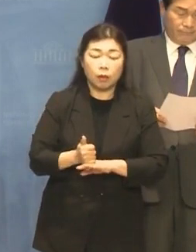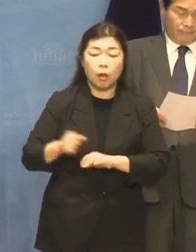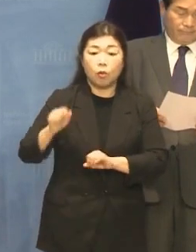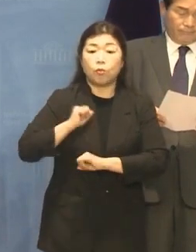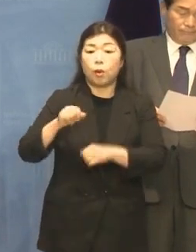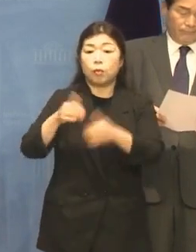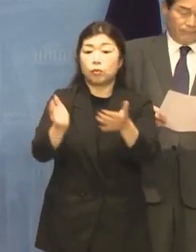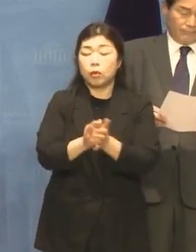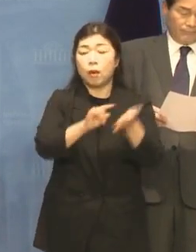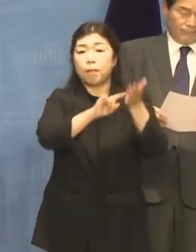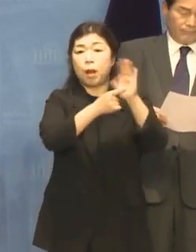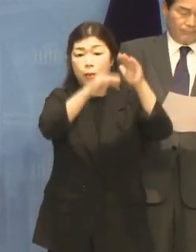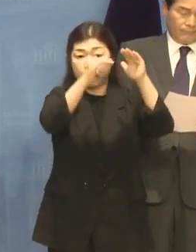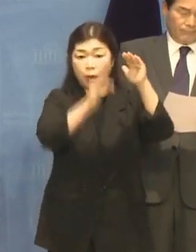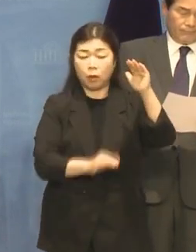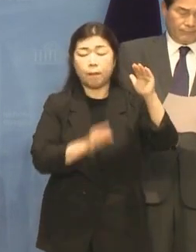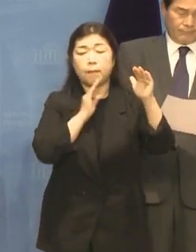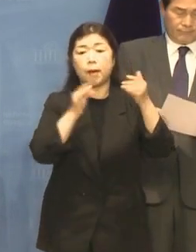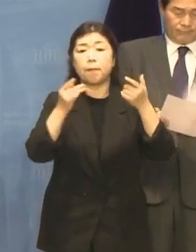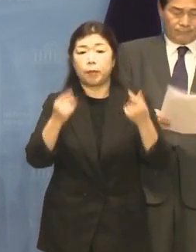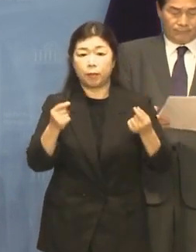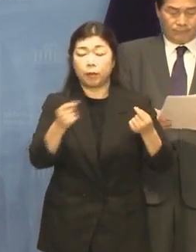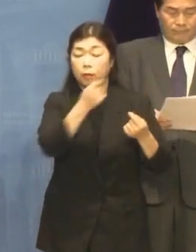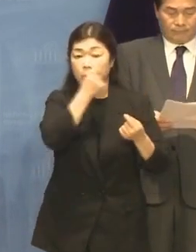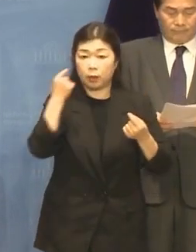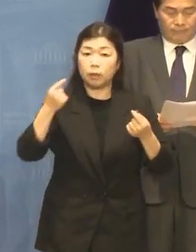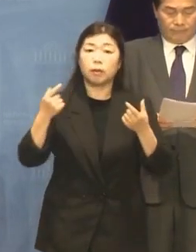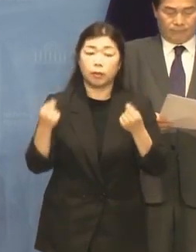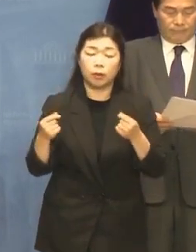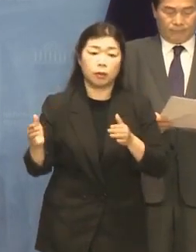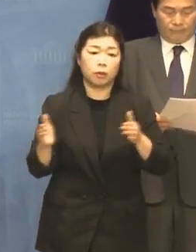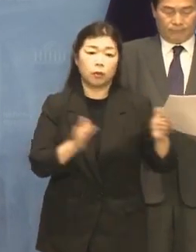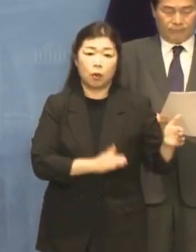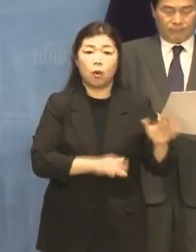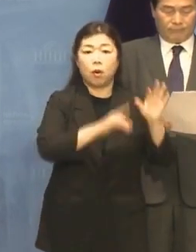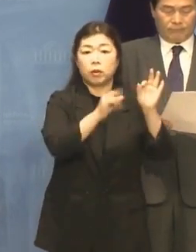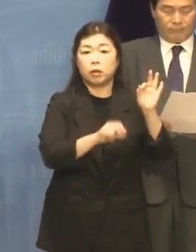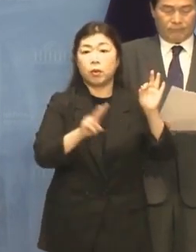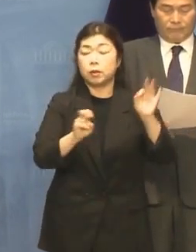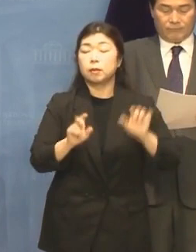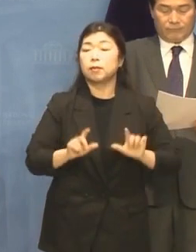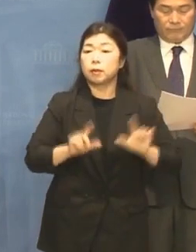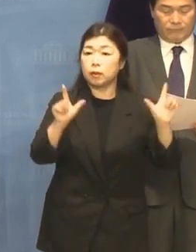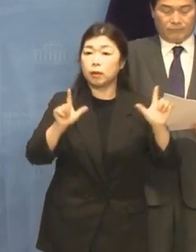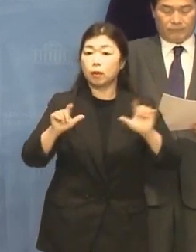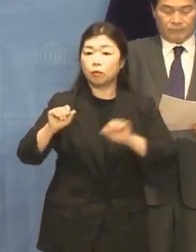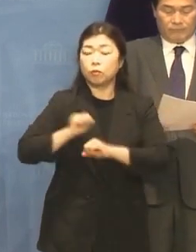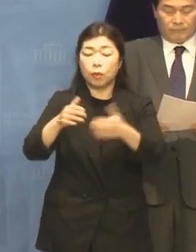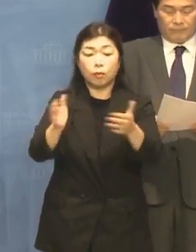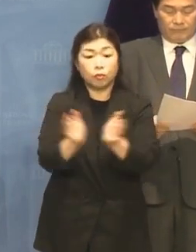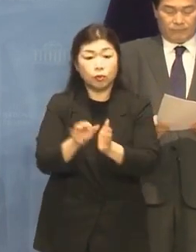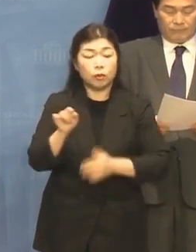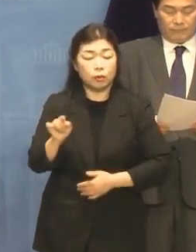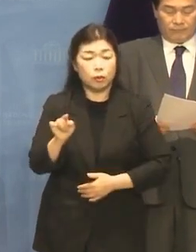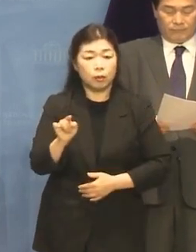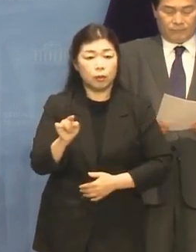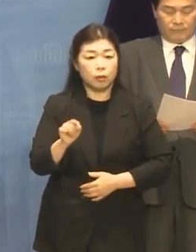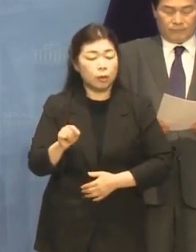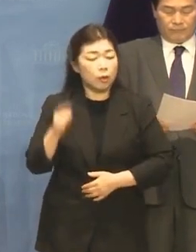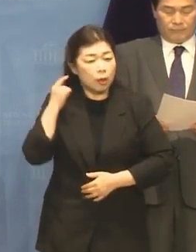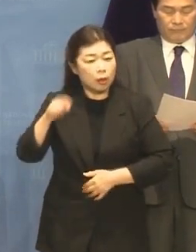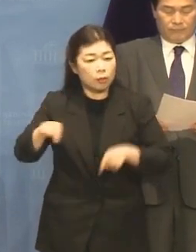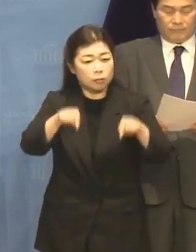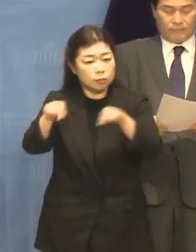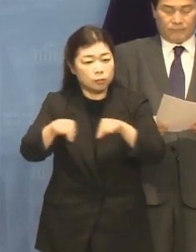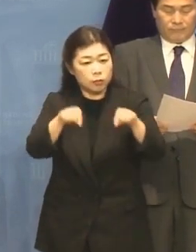국방부의 주요 발표 내용이 사실임을 확인하였고 같은 해 10월 22일 국방부에서 감청자료